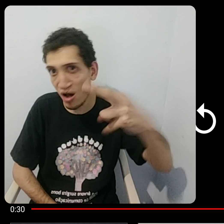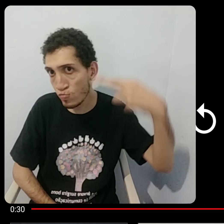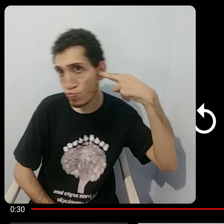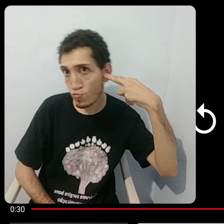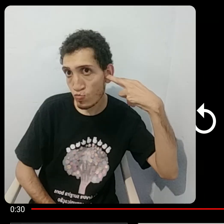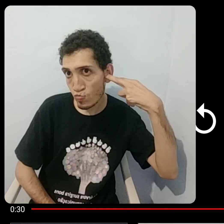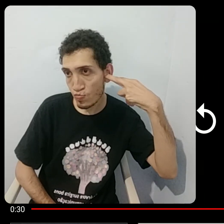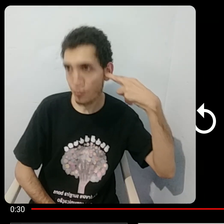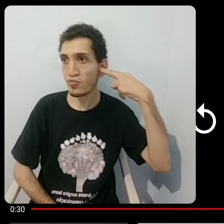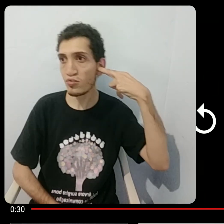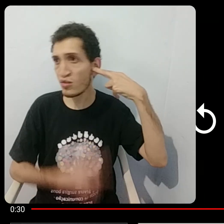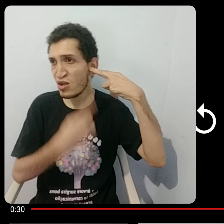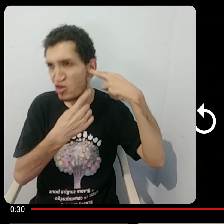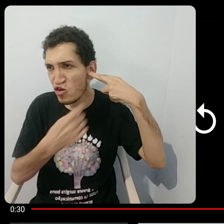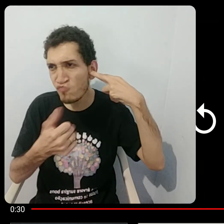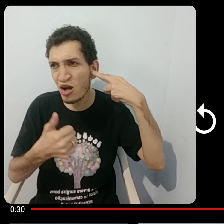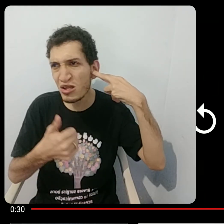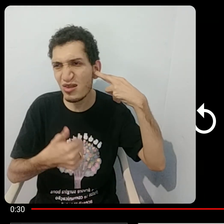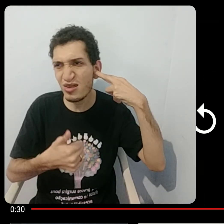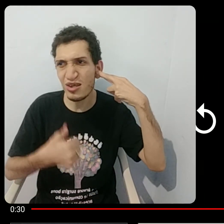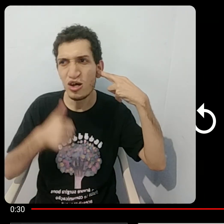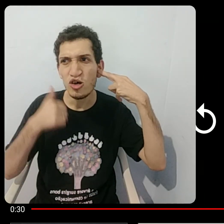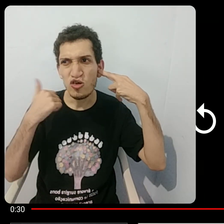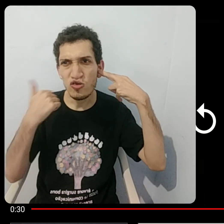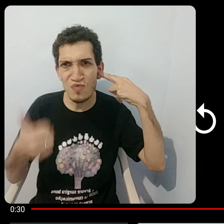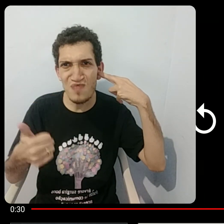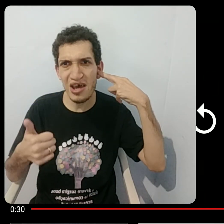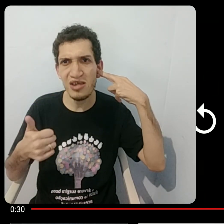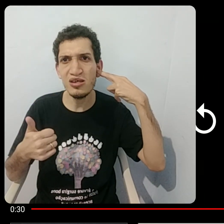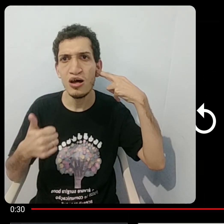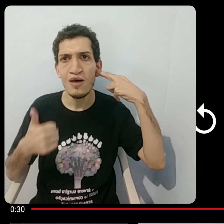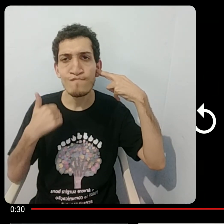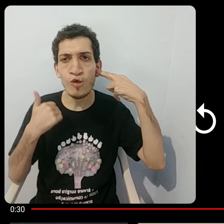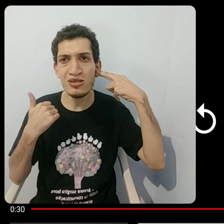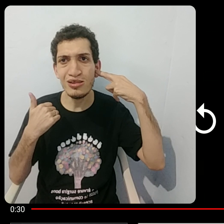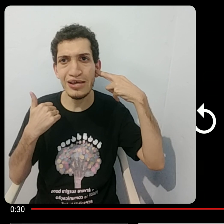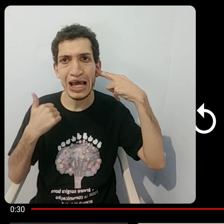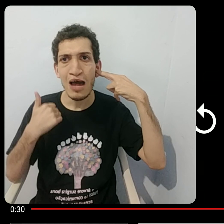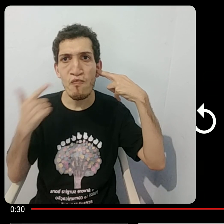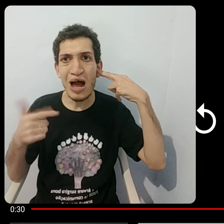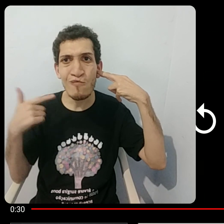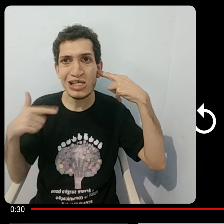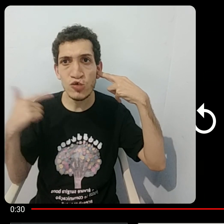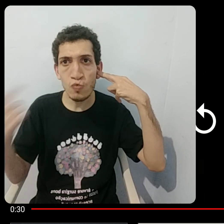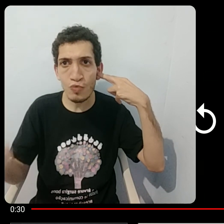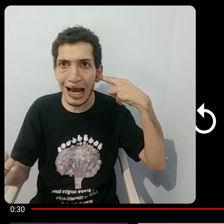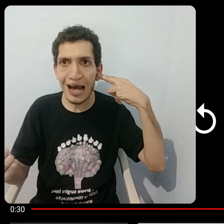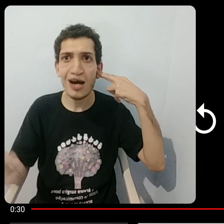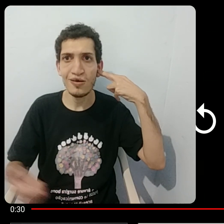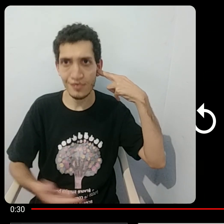não. Isso pode ser surdez, pode ser não escutar,